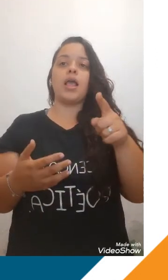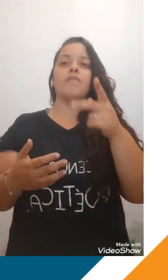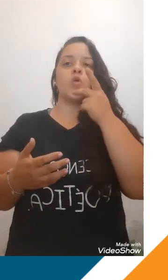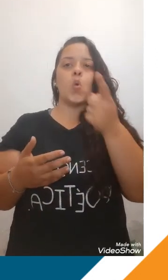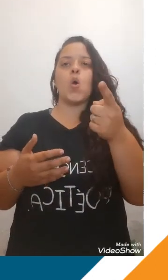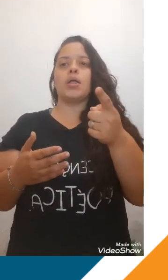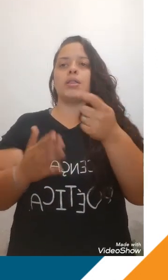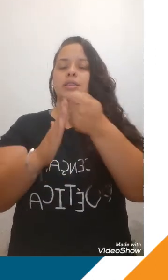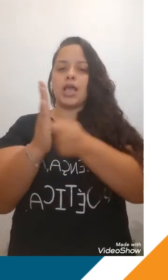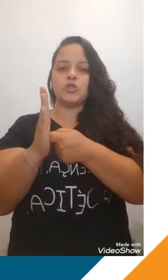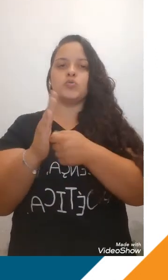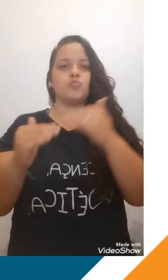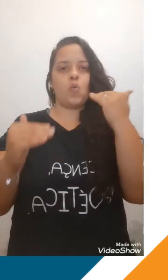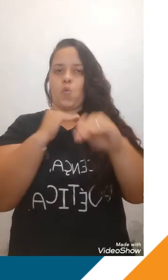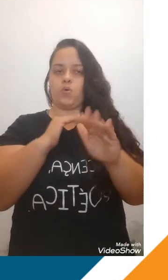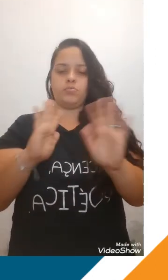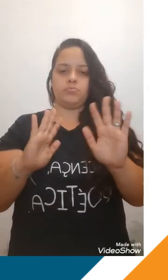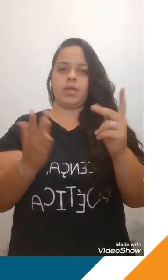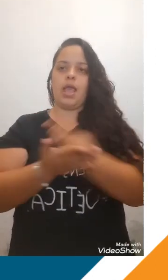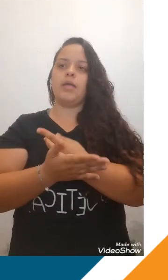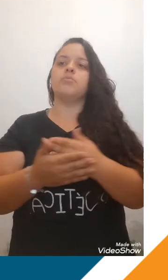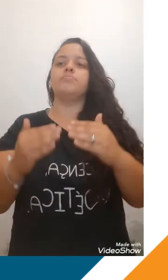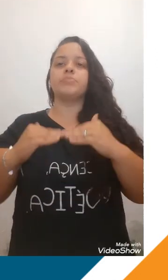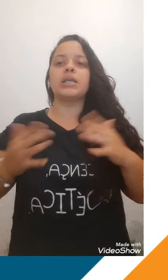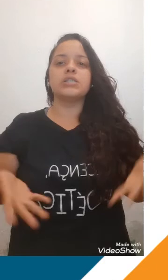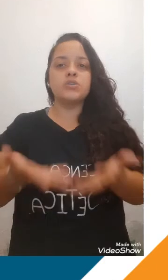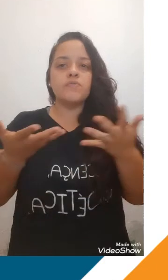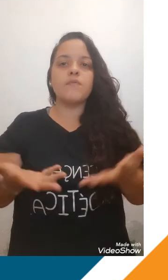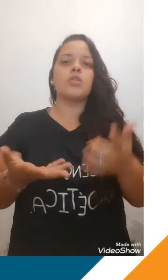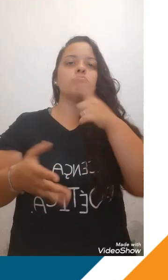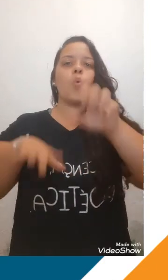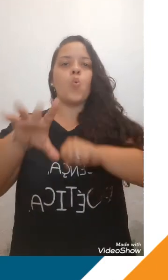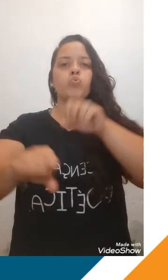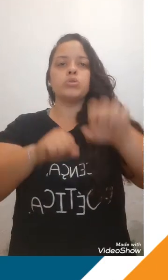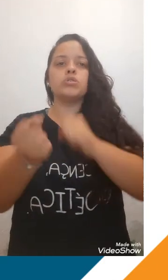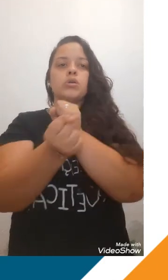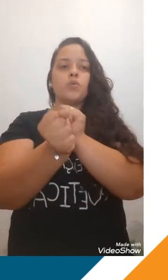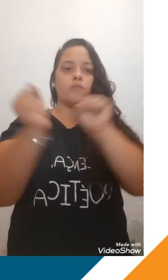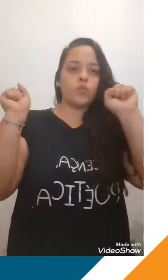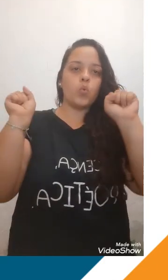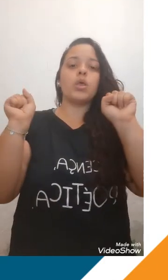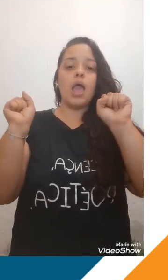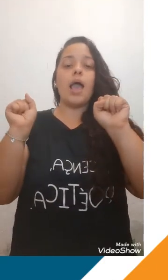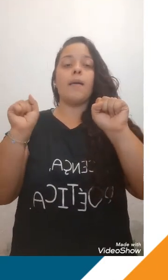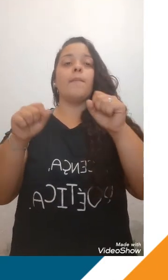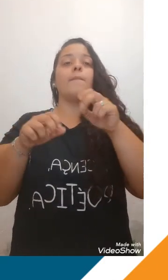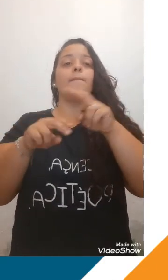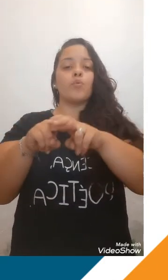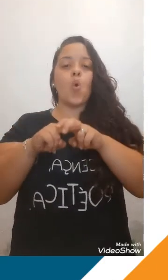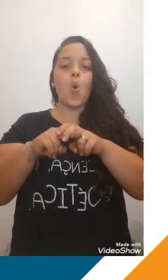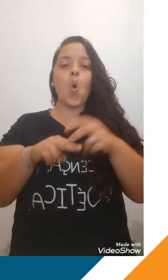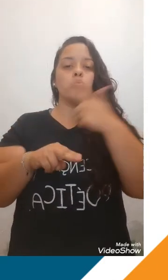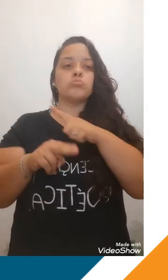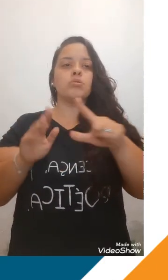de modus operandi. B. Incentivava a conquista de alforrias por meio de ações judiciais. Então, a letra